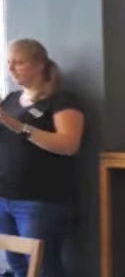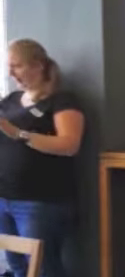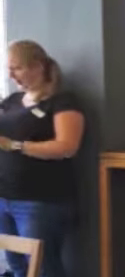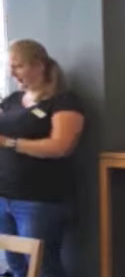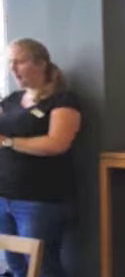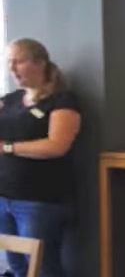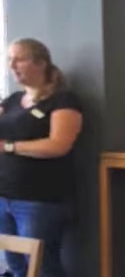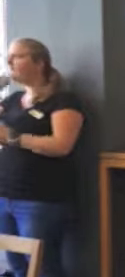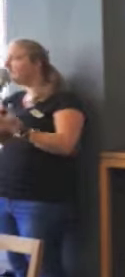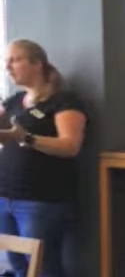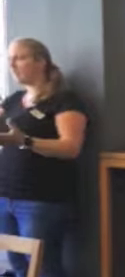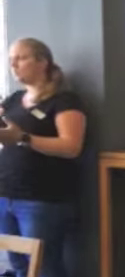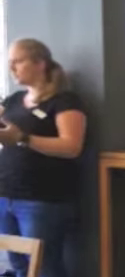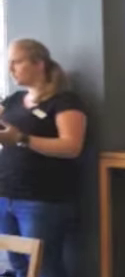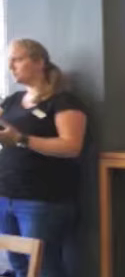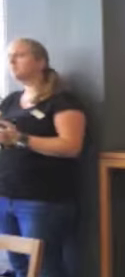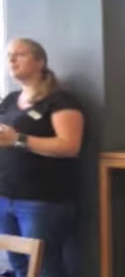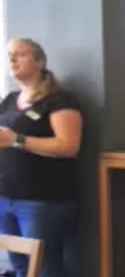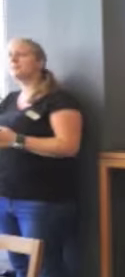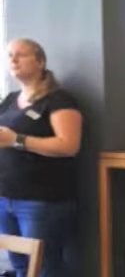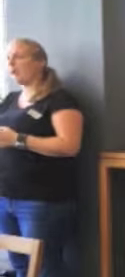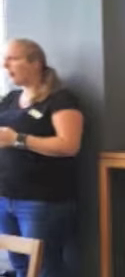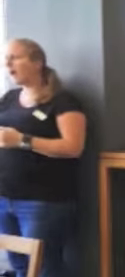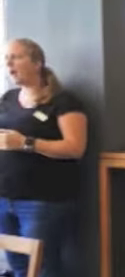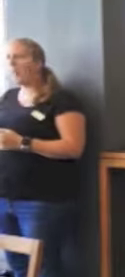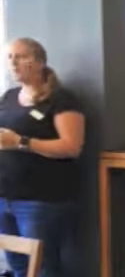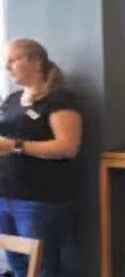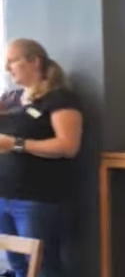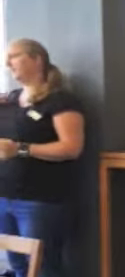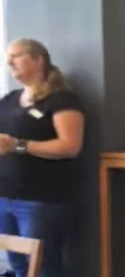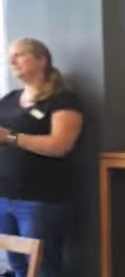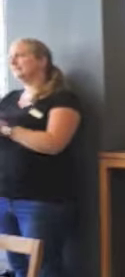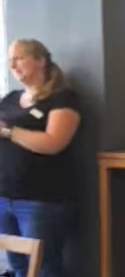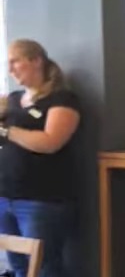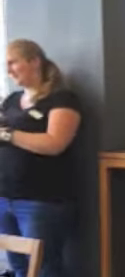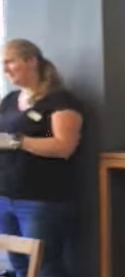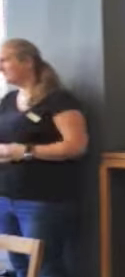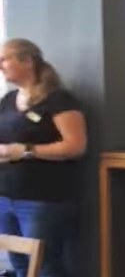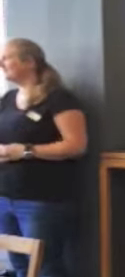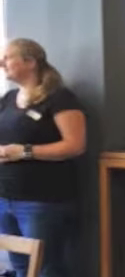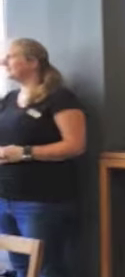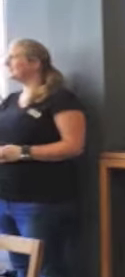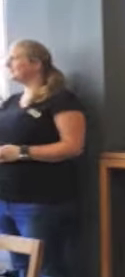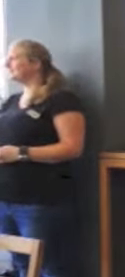11:00 varje dag. Ut med alla hundar som vi har på jobbet.